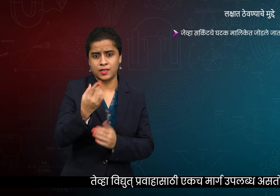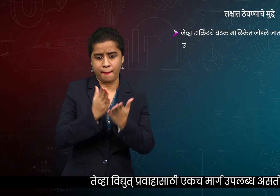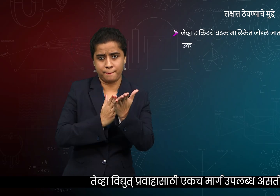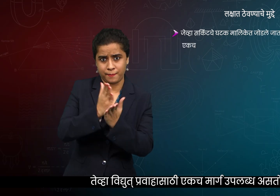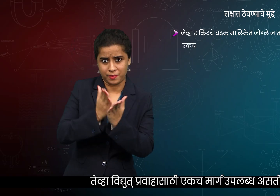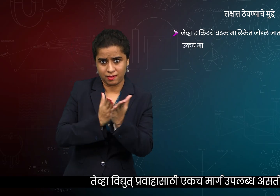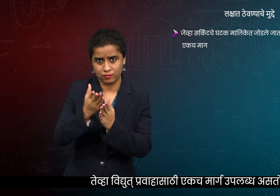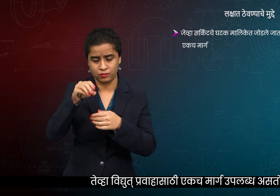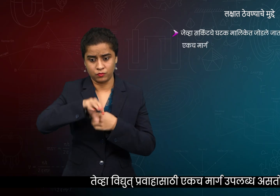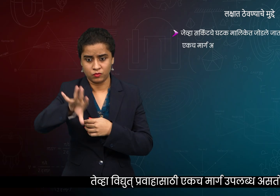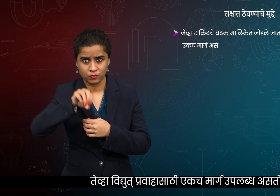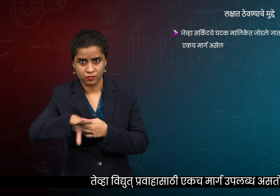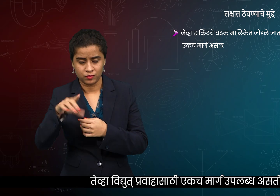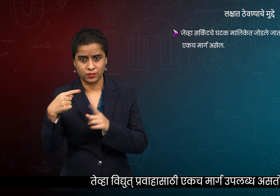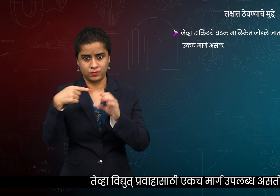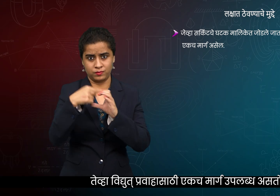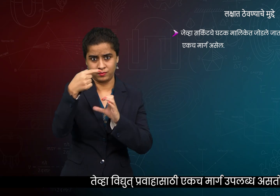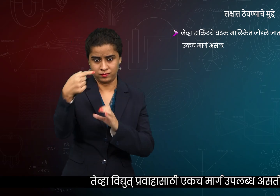एकच मार्ग उपलब्ध असतो.